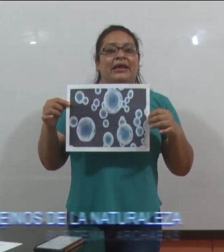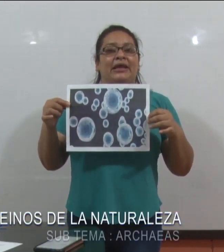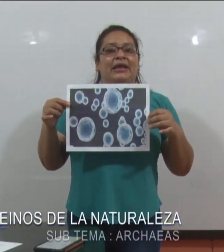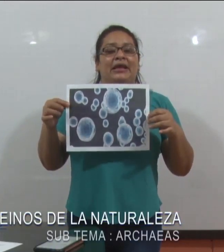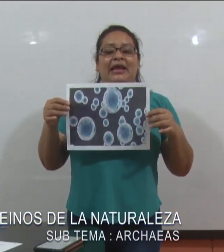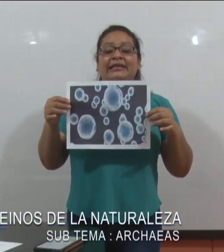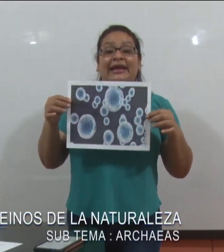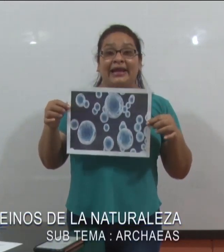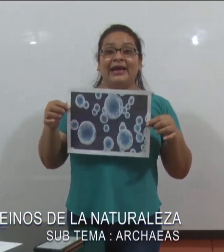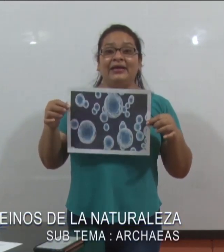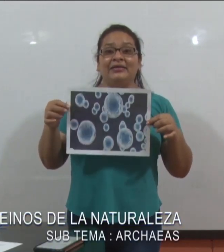La tarea,